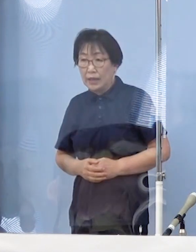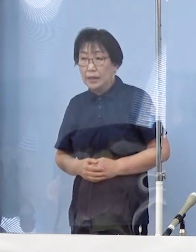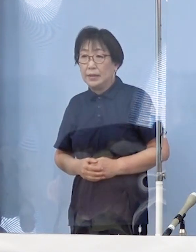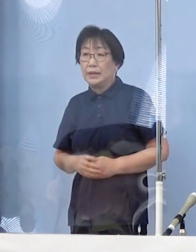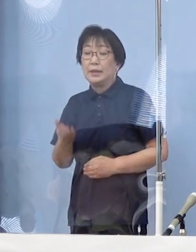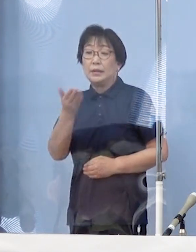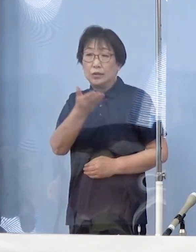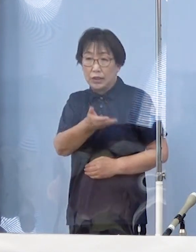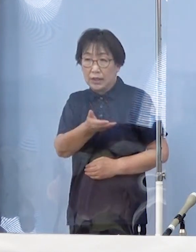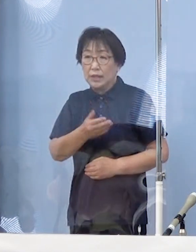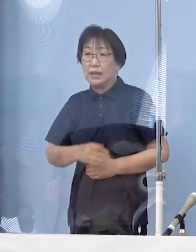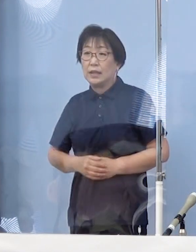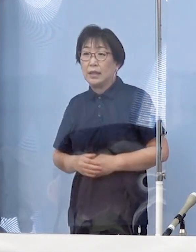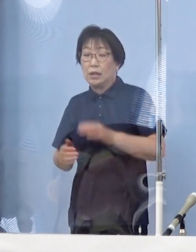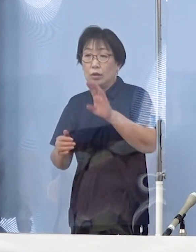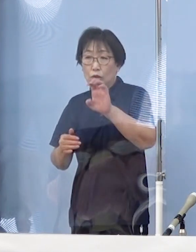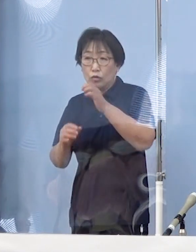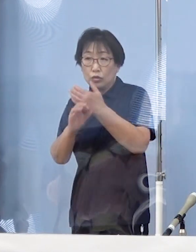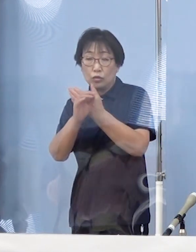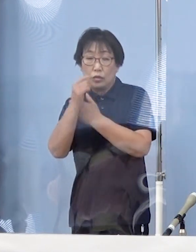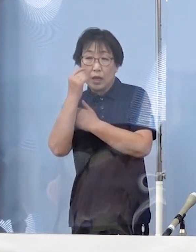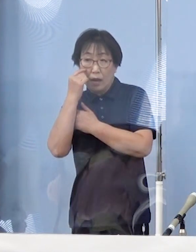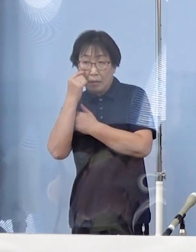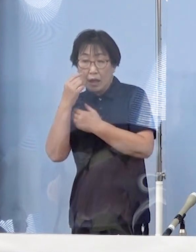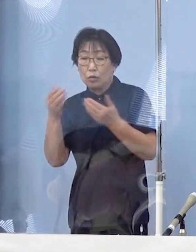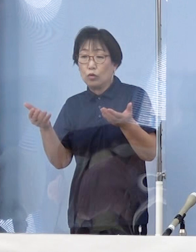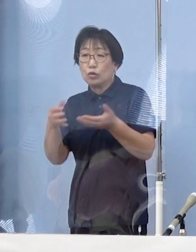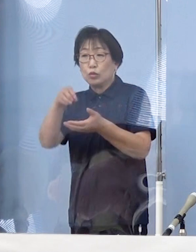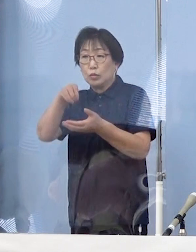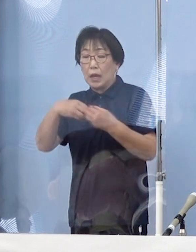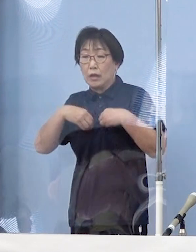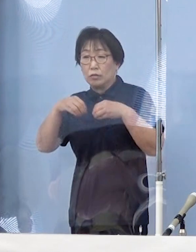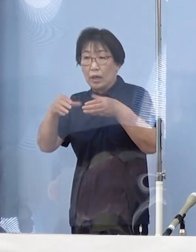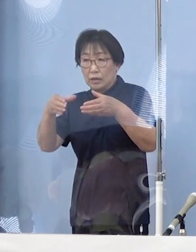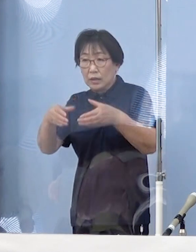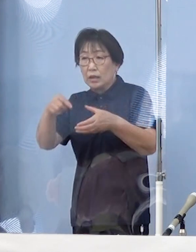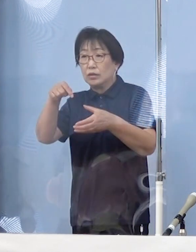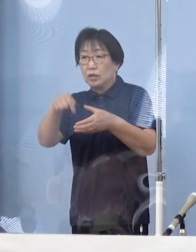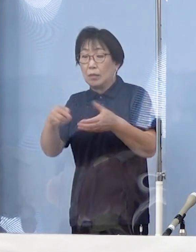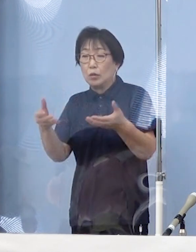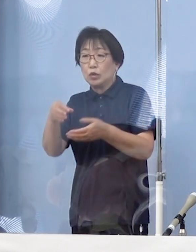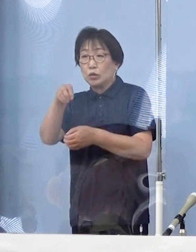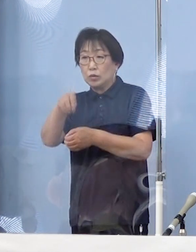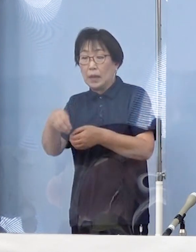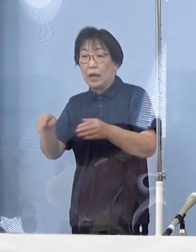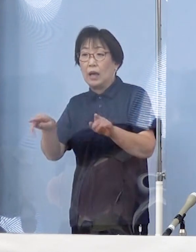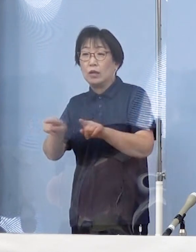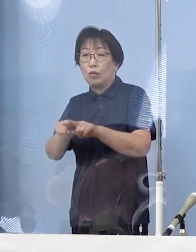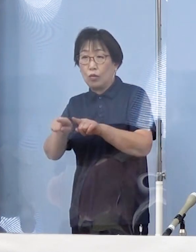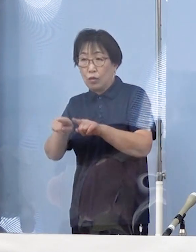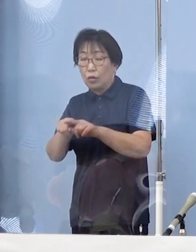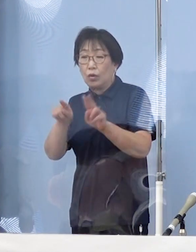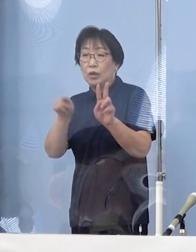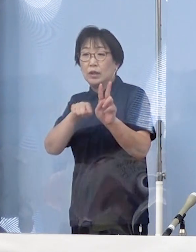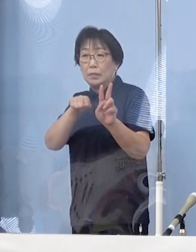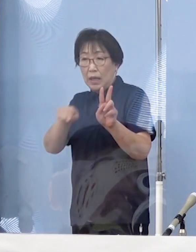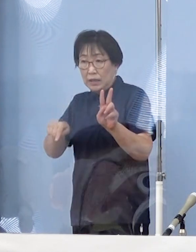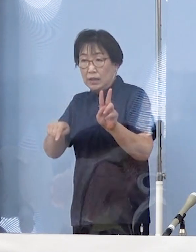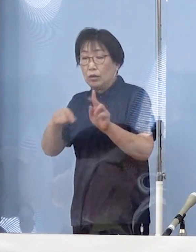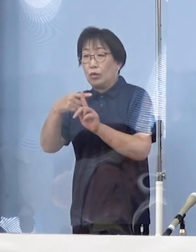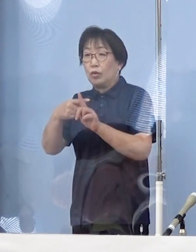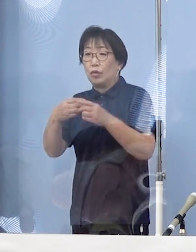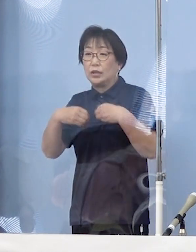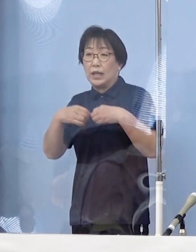次に40例目職場クラスターについても新たに職場の同僚2名の陽性が確認されました